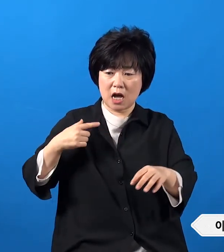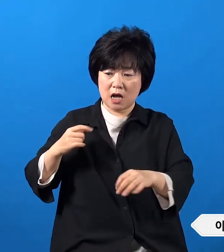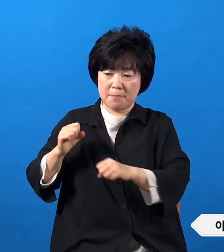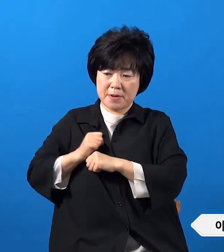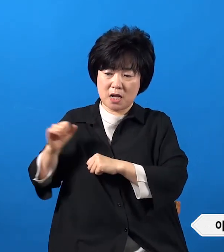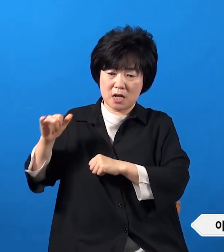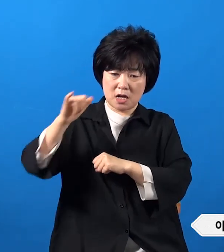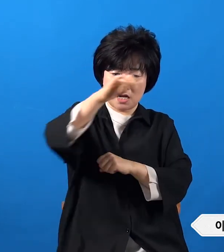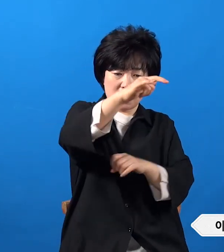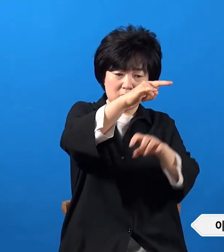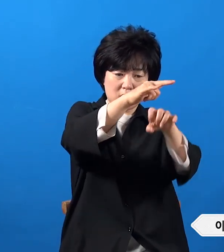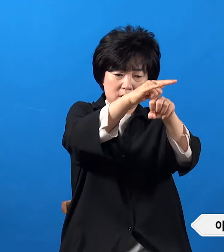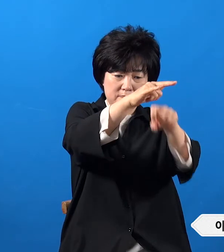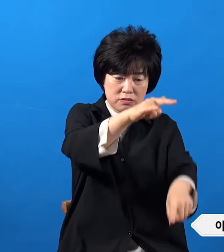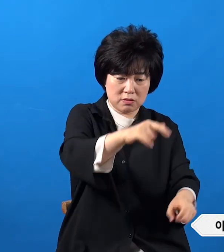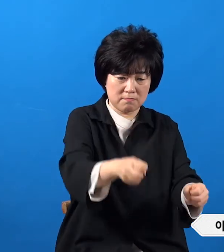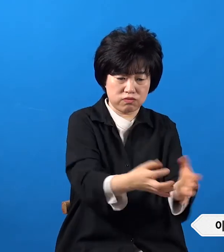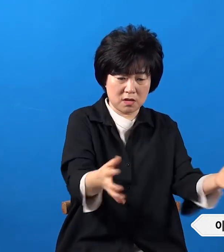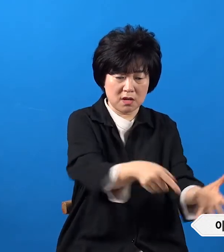마을에